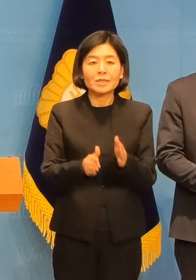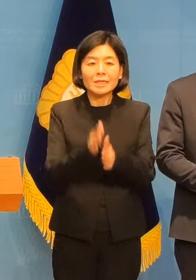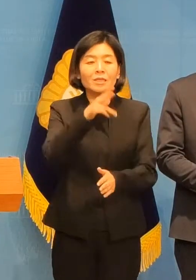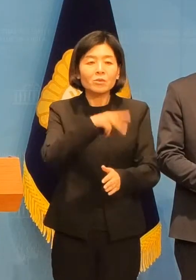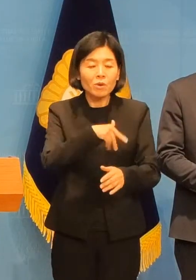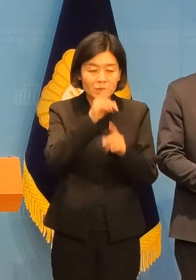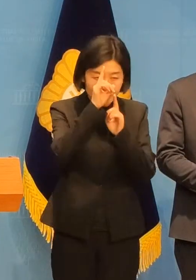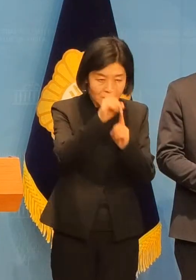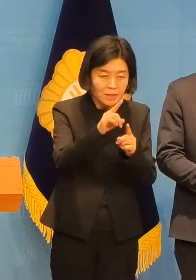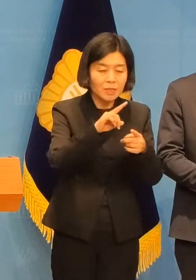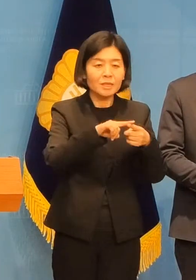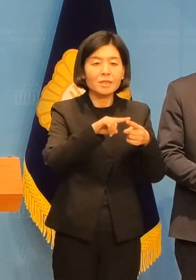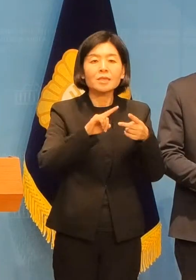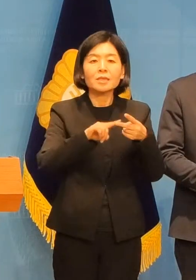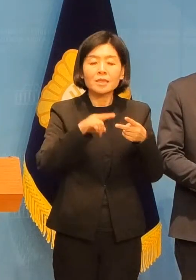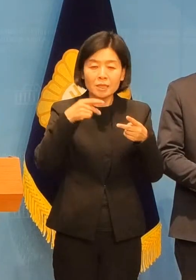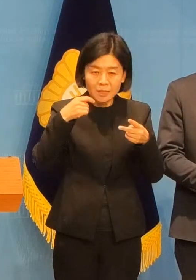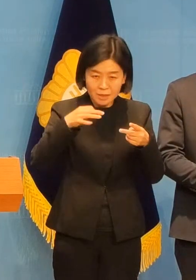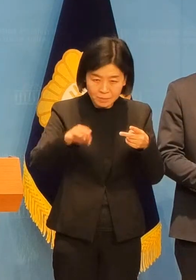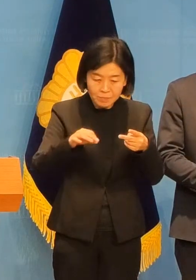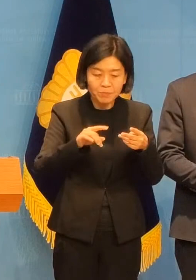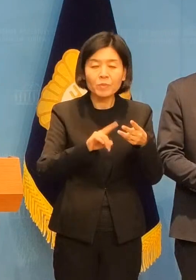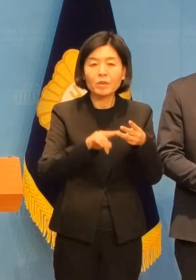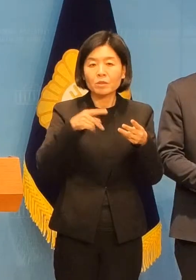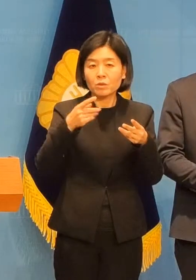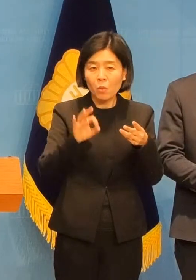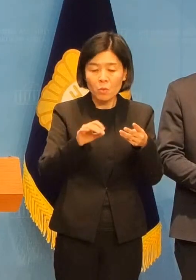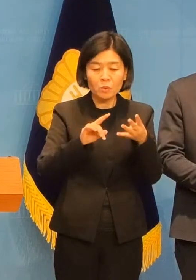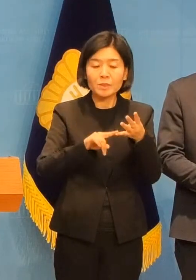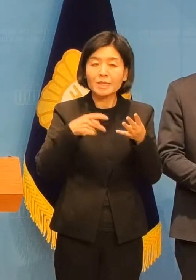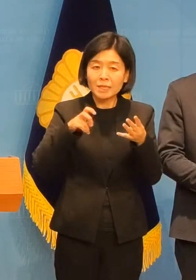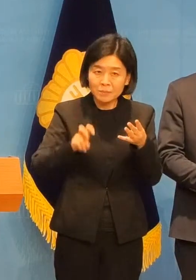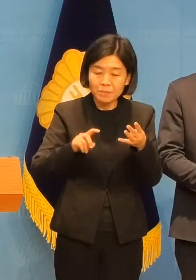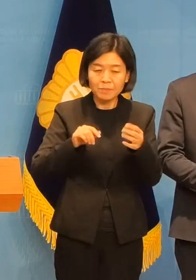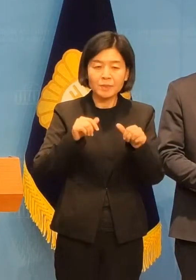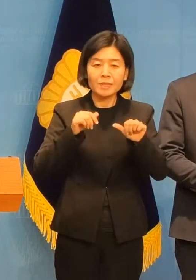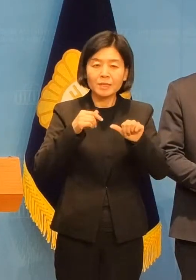김명주, 인천서구의회 송승환, 심우창,